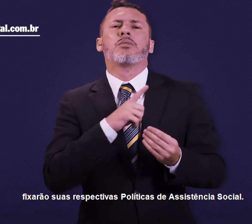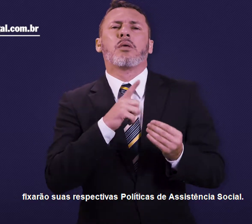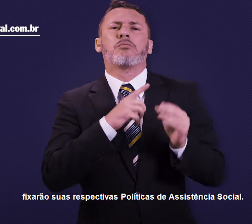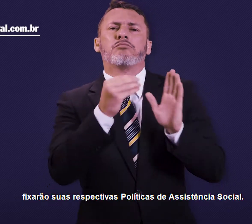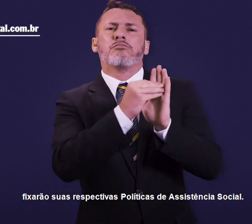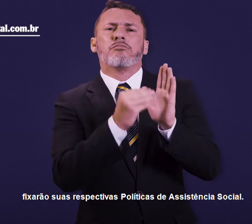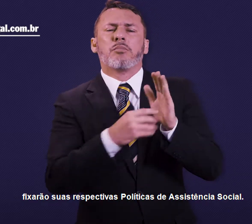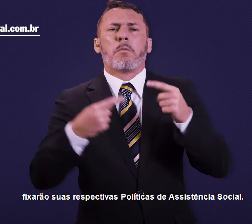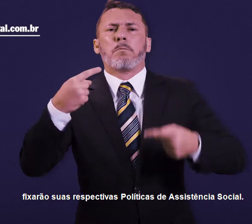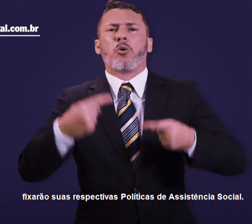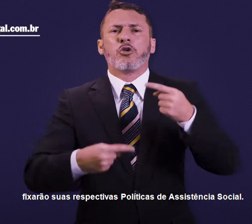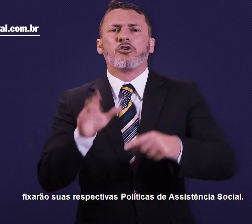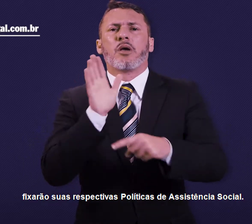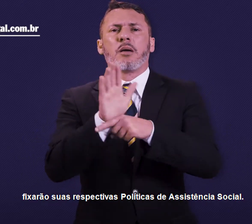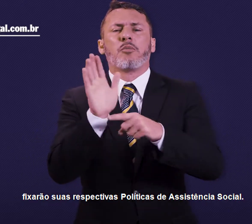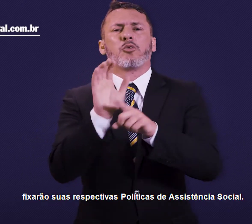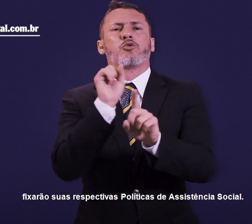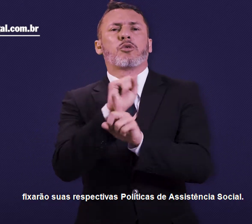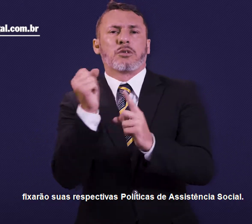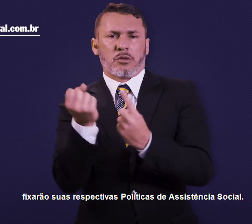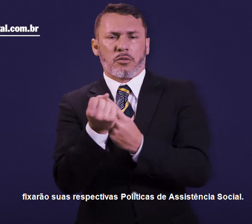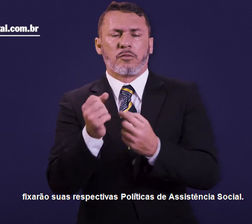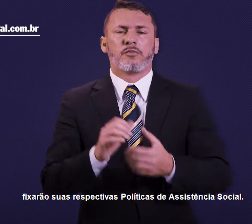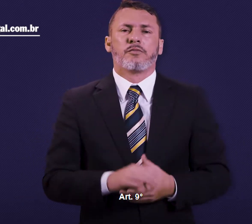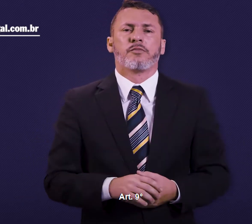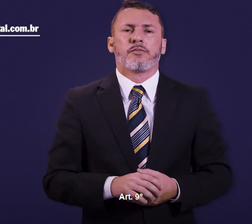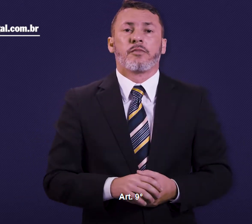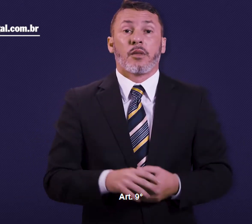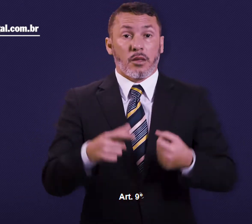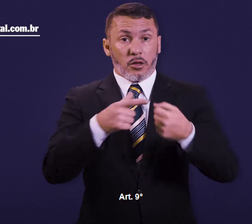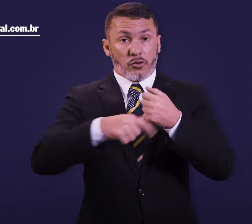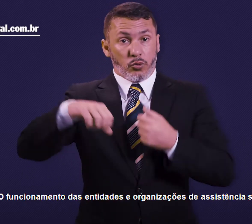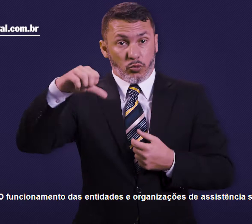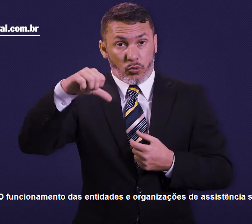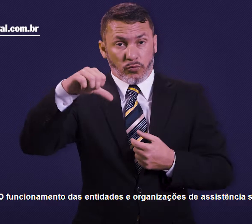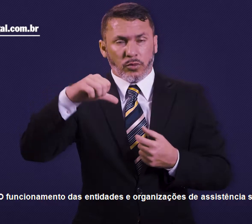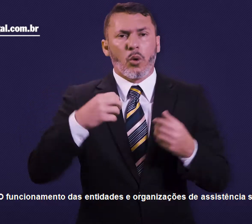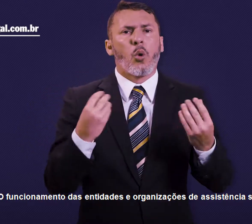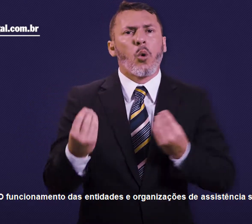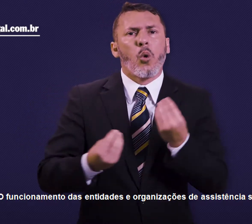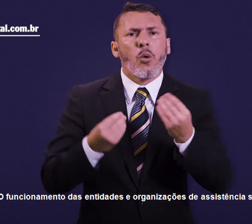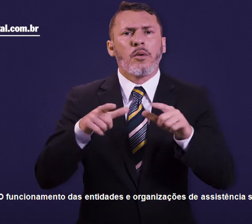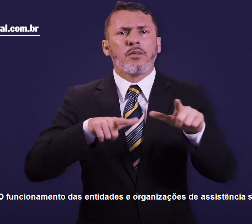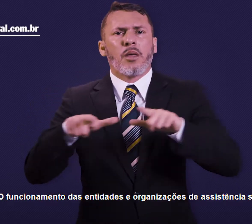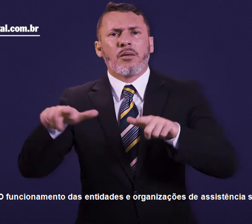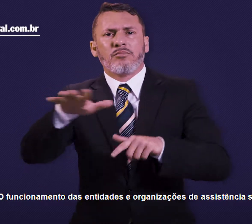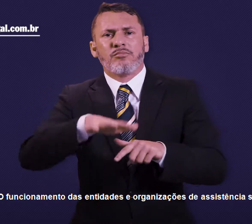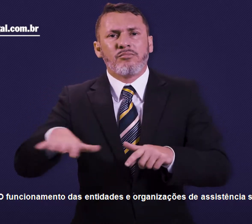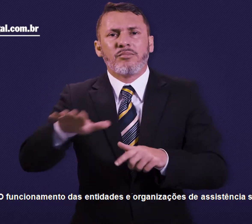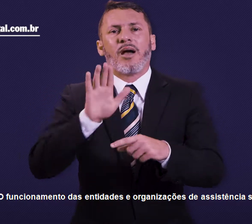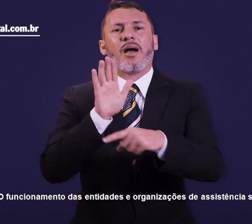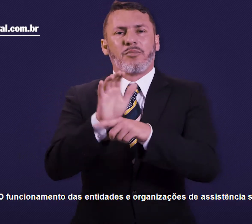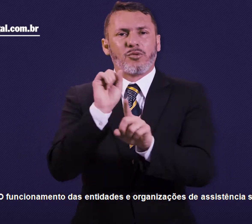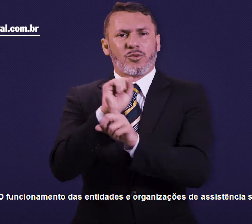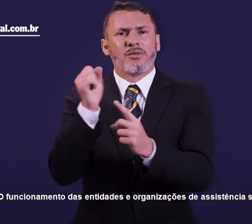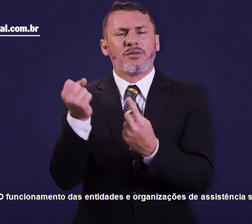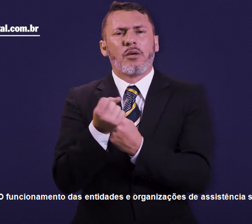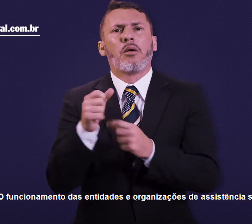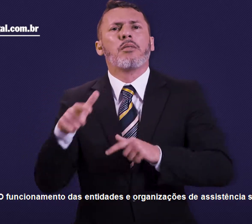suas respectivas políticas de assistência social. Artigo 9º. O funcionamento das entidades e organizações de assistência